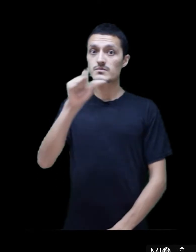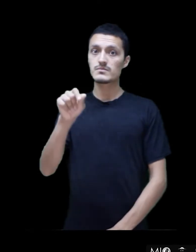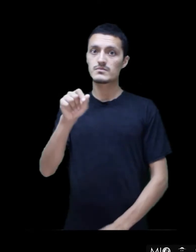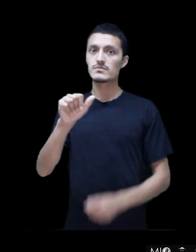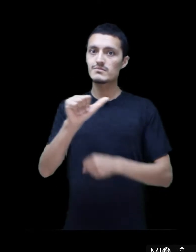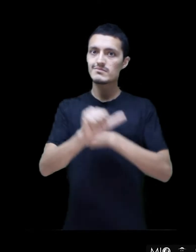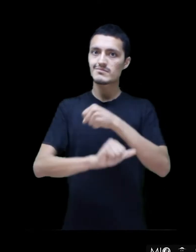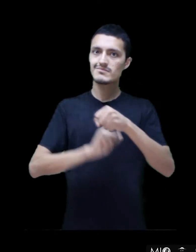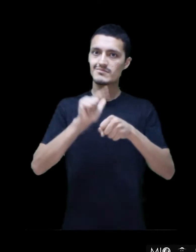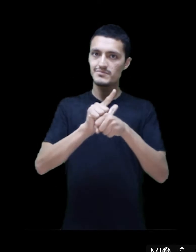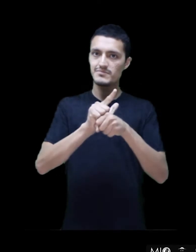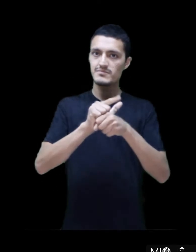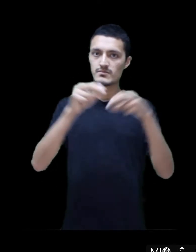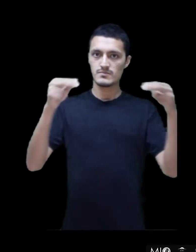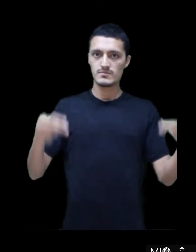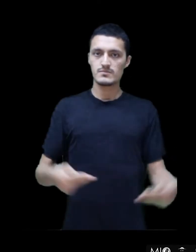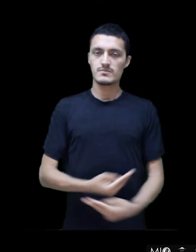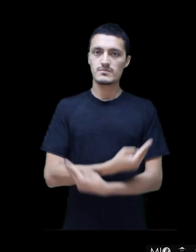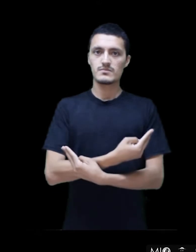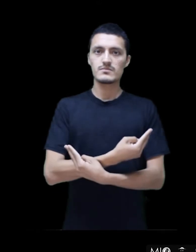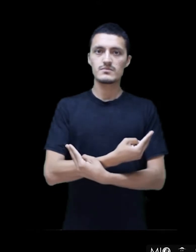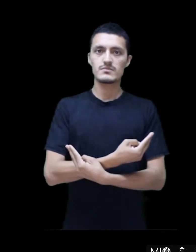La creación de los animales.